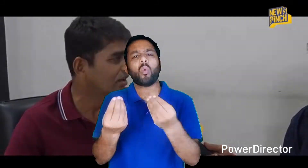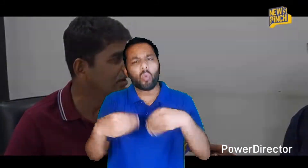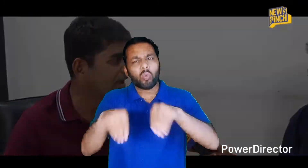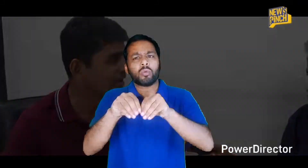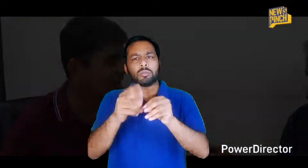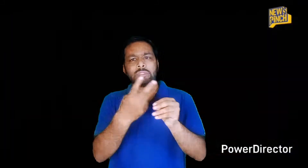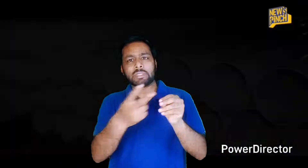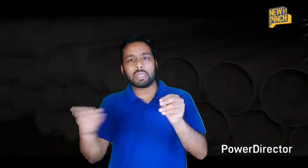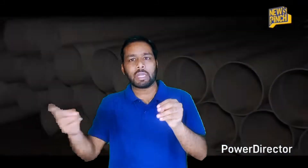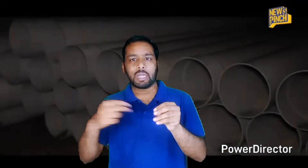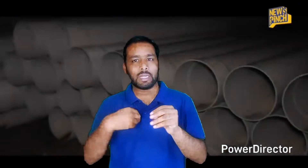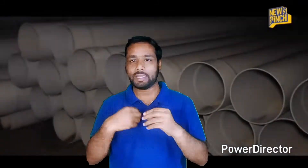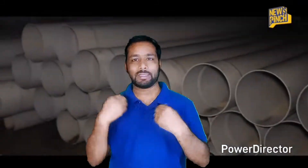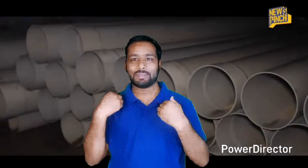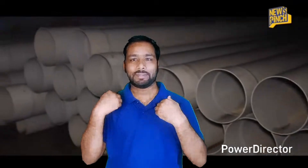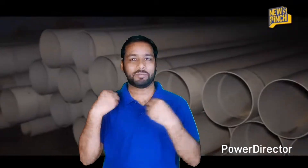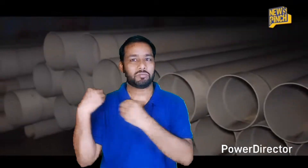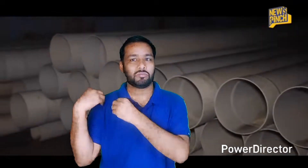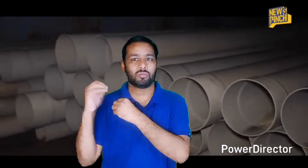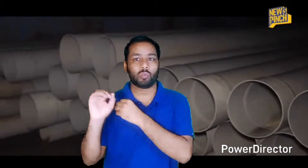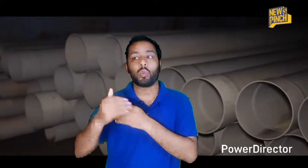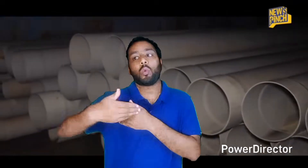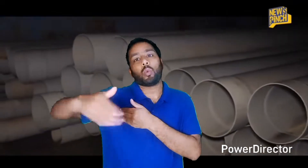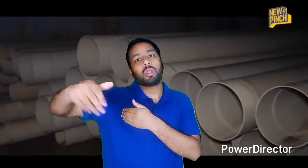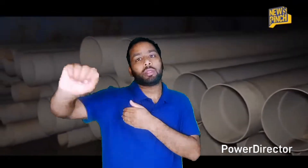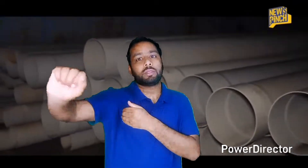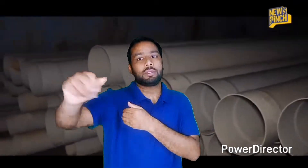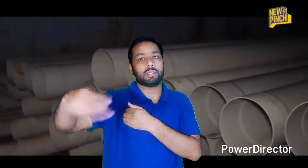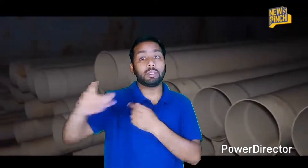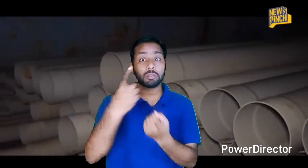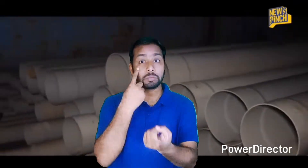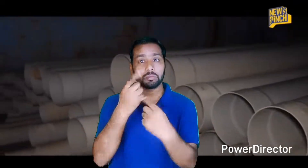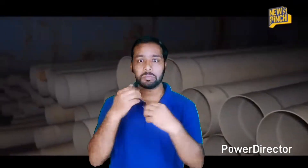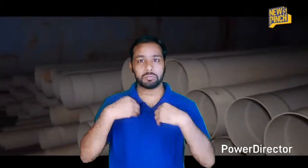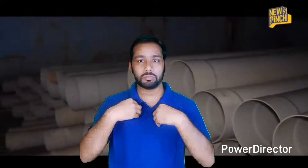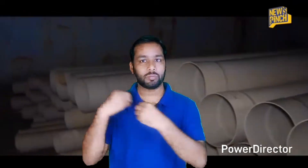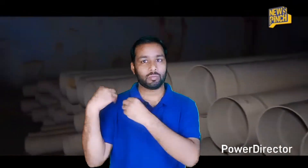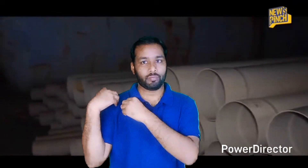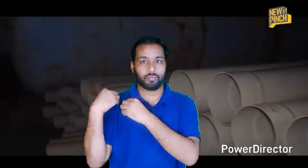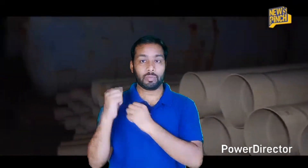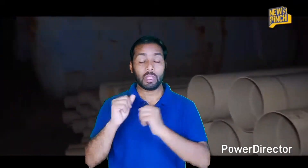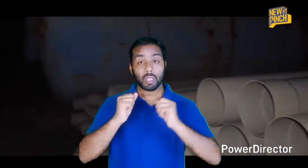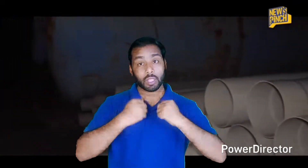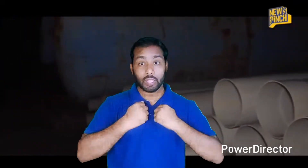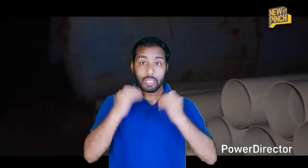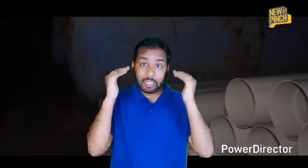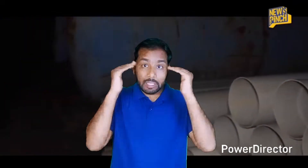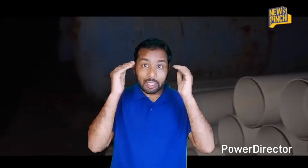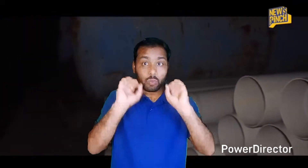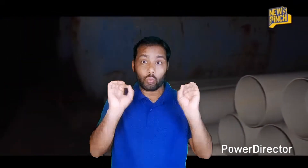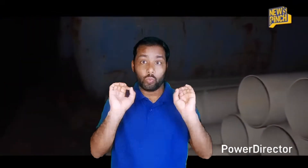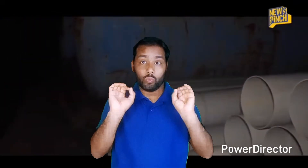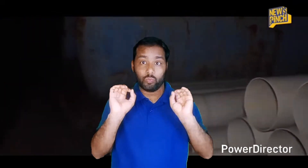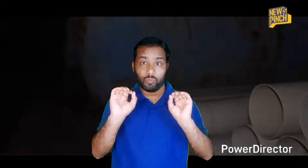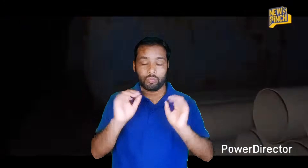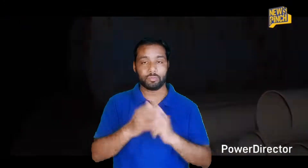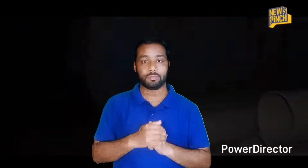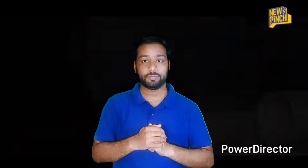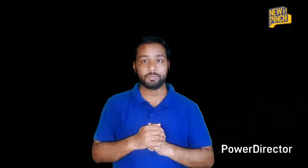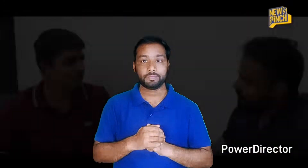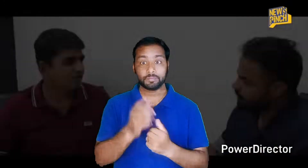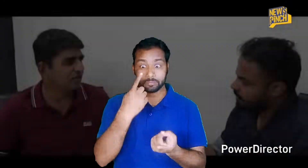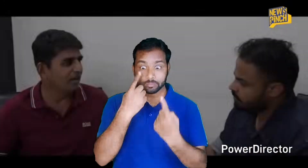भी इकाइयाँ यहाँ स्थापित है उनकी मॉनिटरिंग हमारे पास नहीं है। उनकी मॉनिटरिंग नहीं हो रही? नहीं, ये हमारी जानकारी में